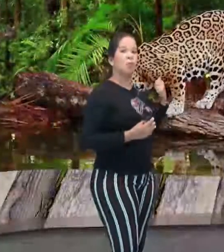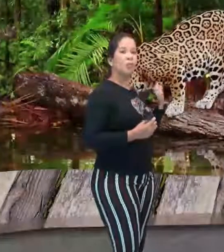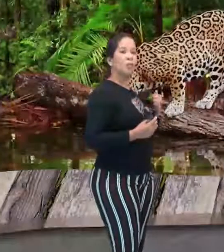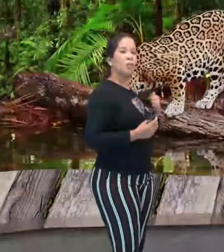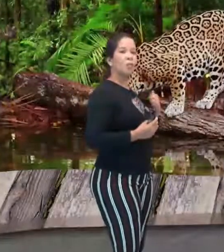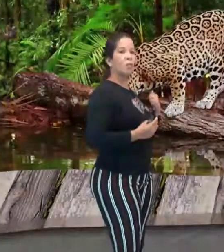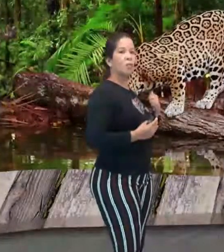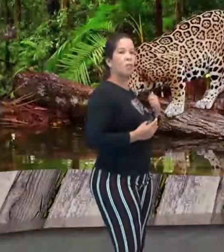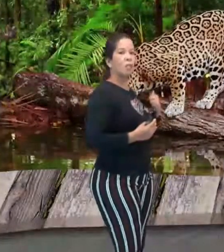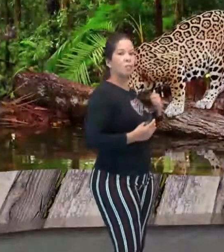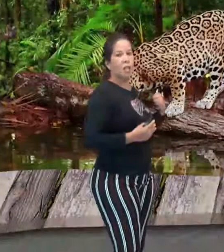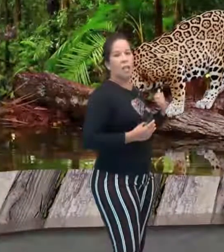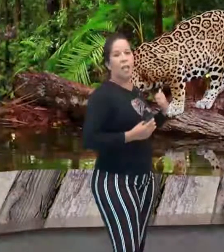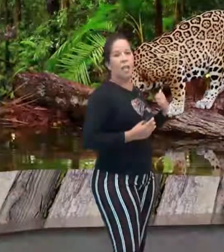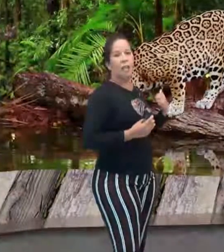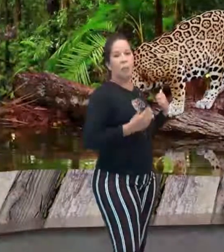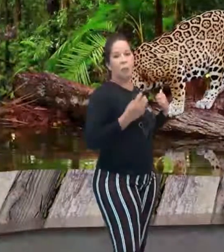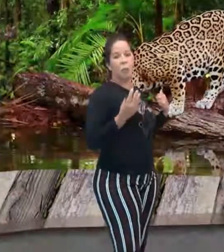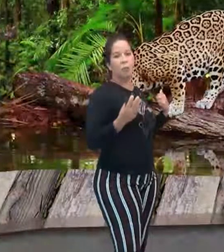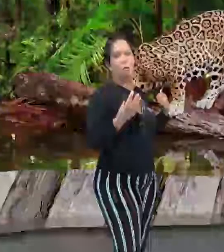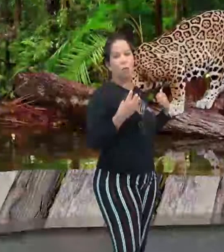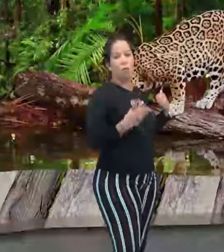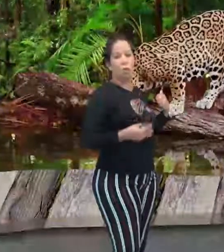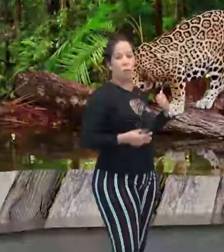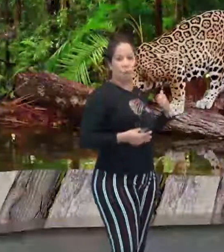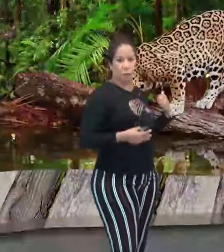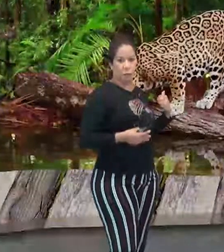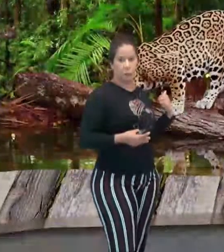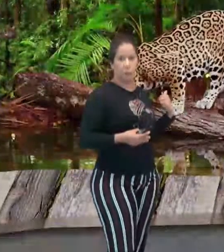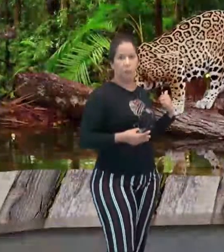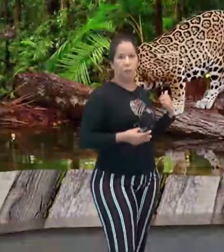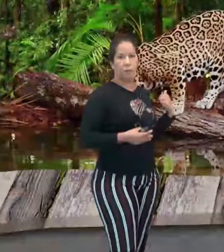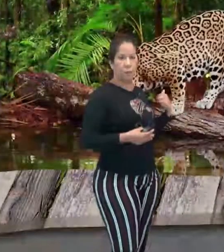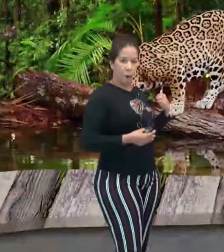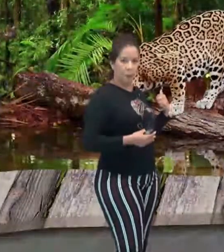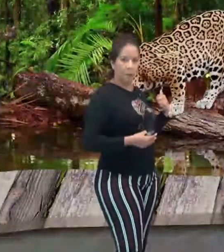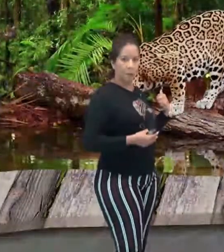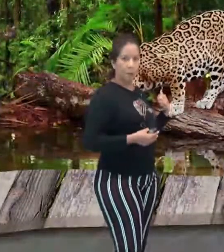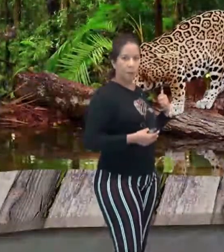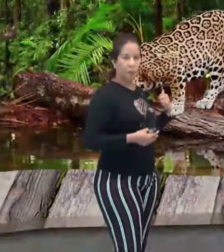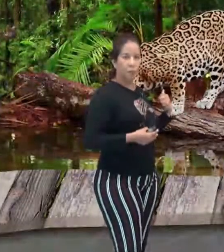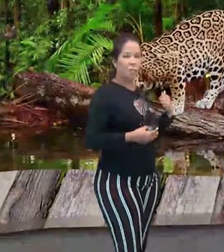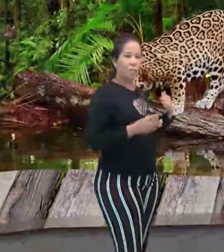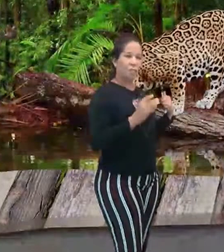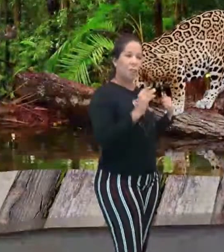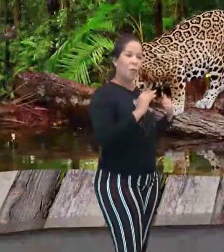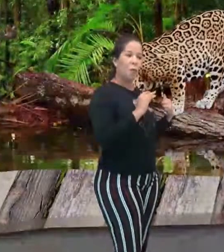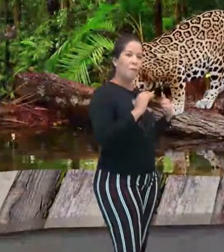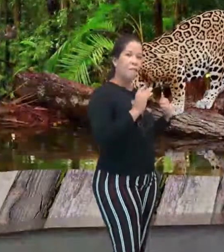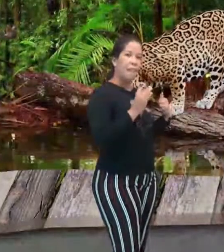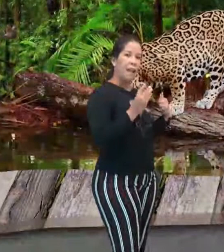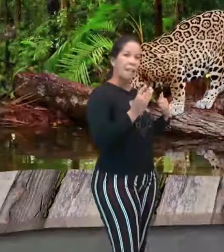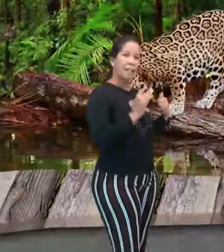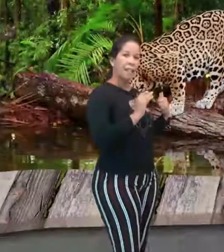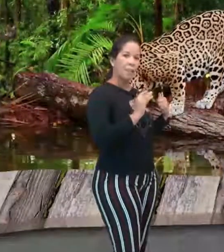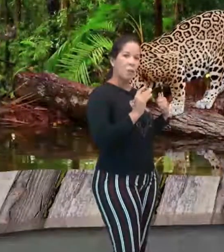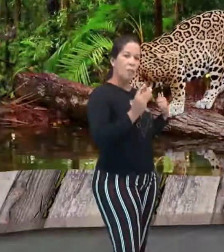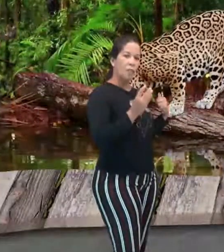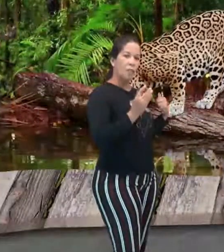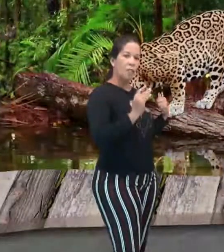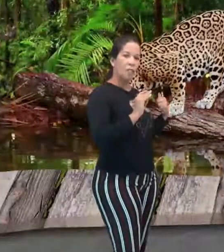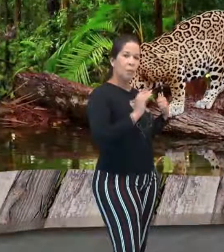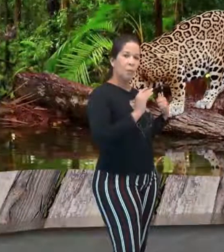dos estímulos das gônadas, dos hormônios gonadotróficos. Tá bom? Então, se tiver alguma falha